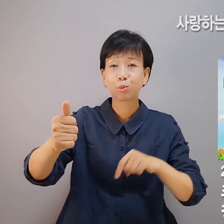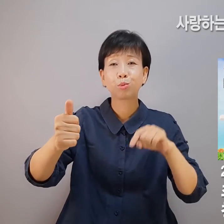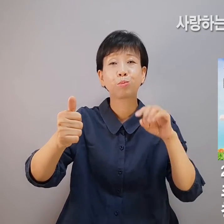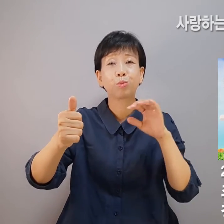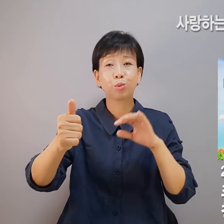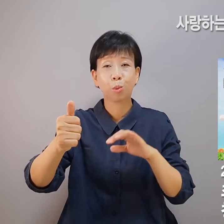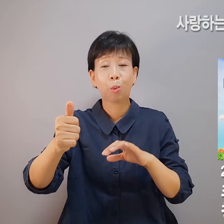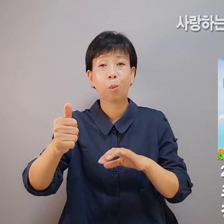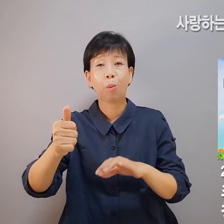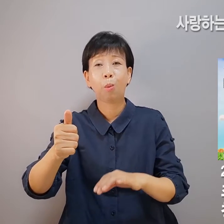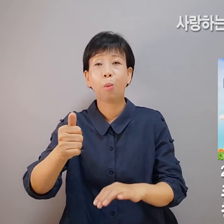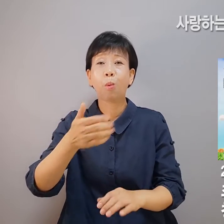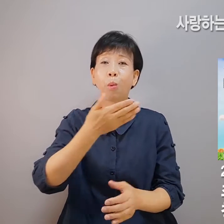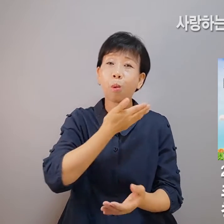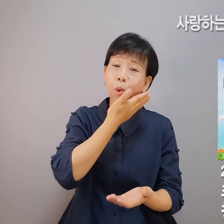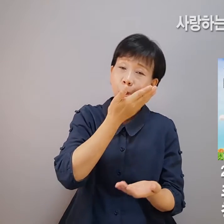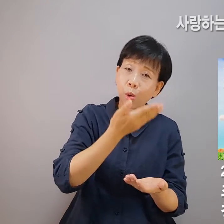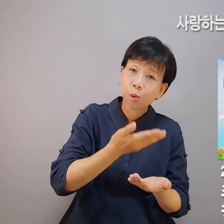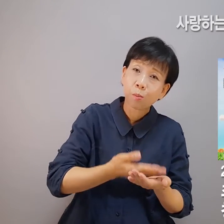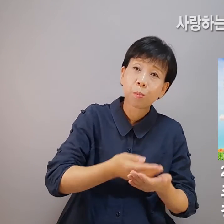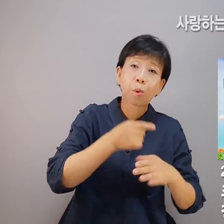하나님 품으로